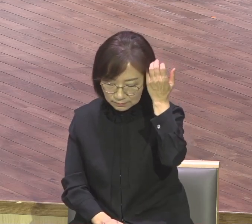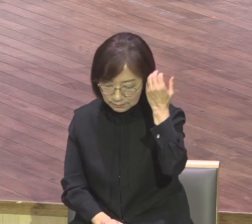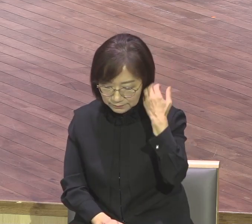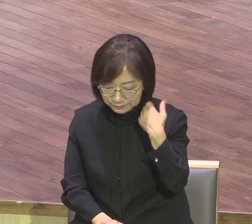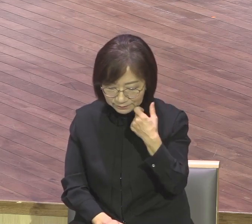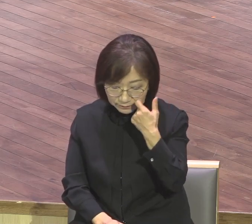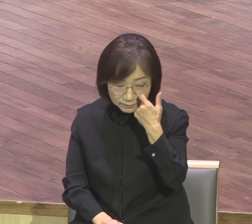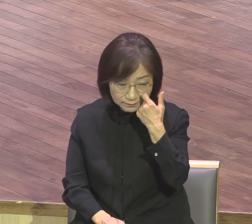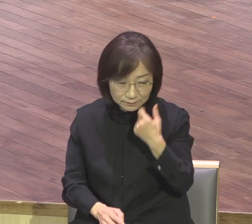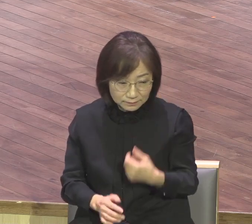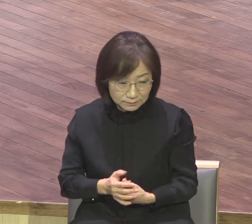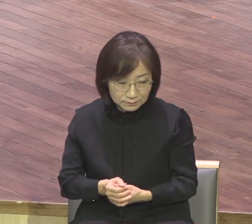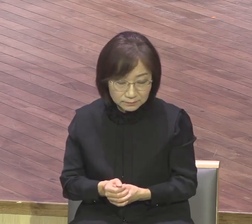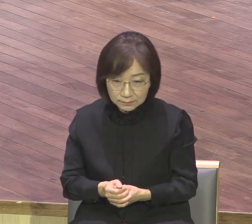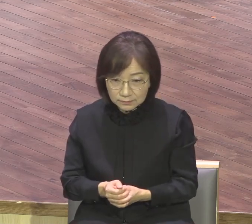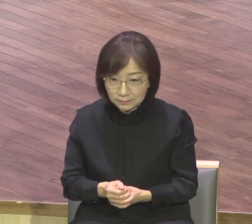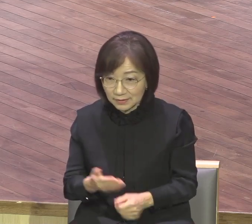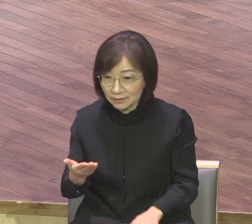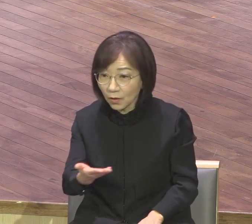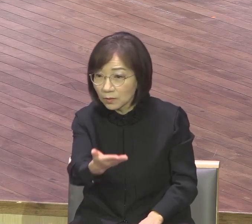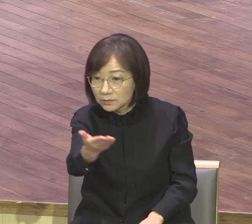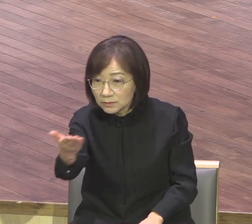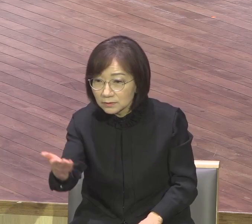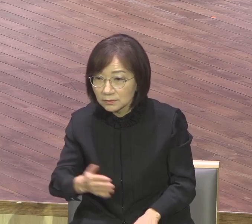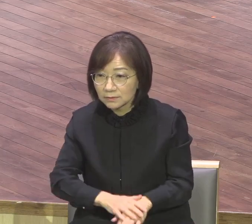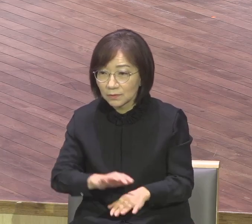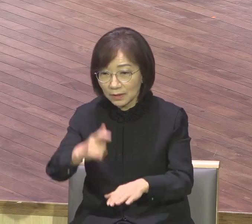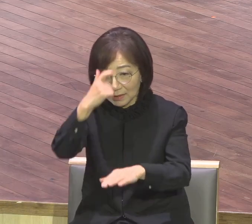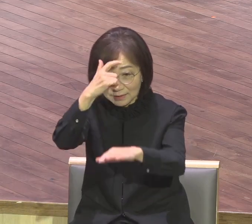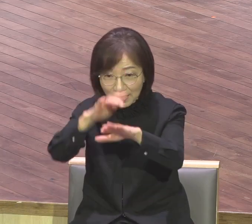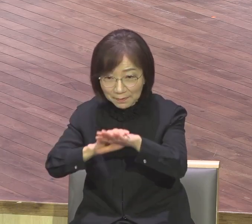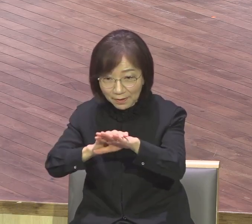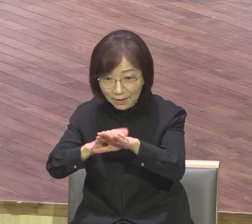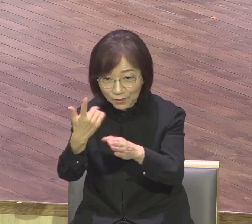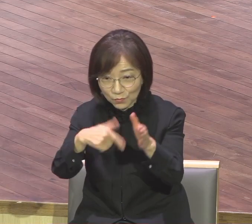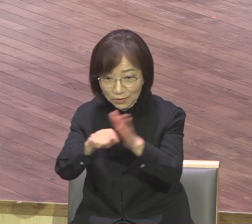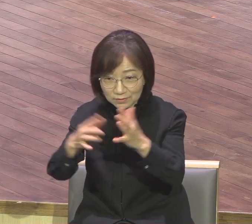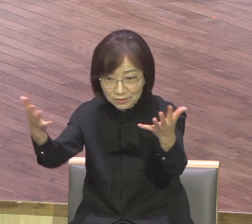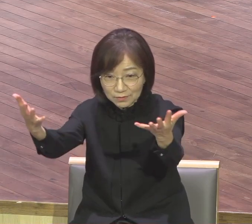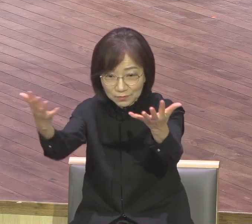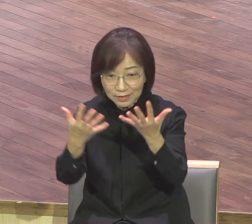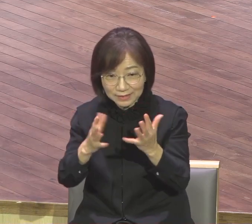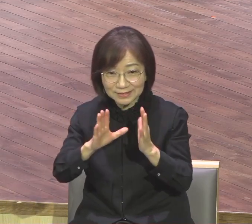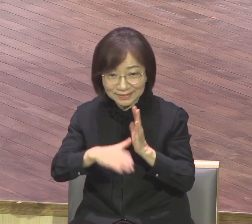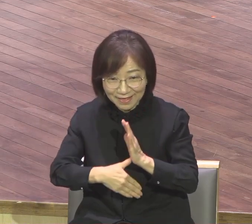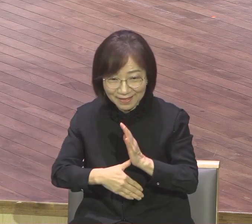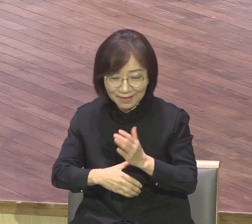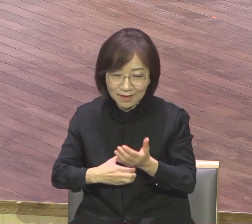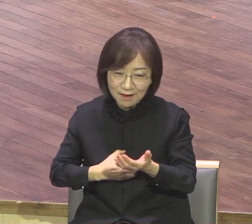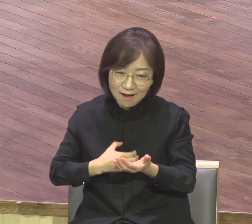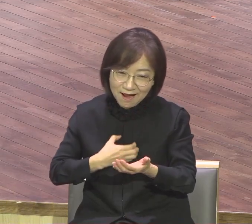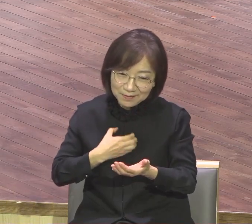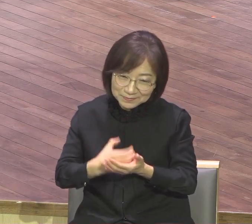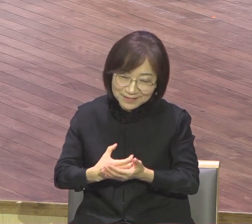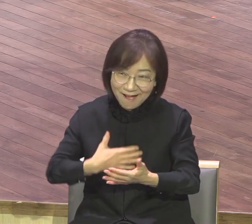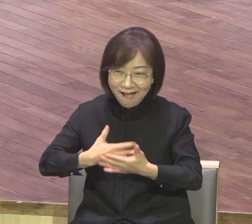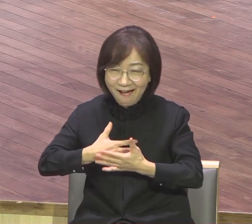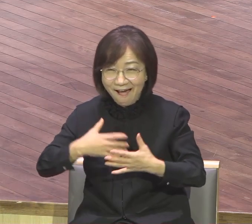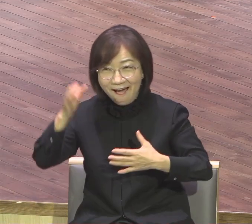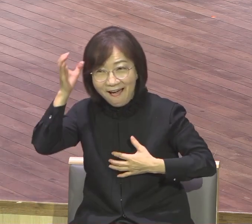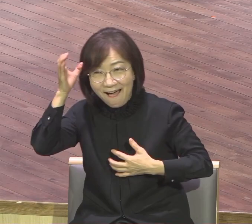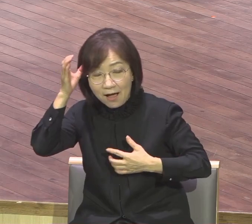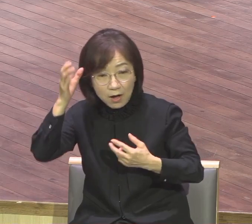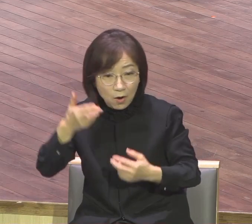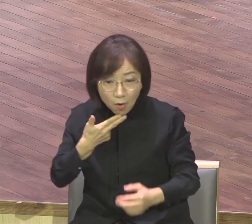아직까지도 예배 하나님 앞에 예배드리러 나오는데 마음의 감격과 그 설렘이 없는